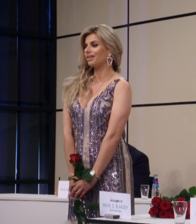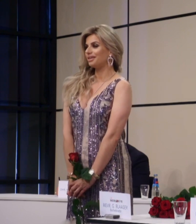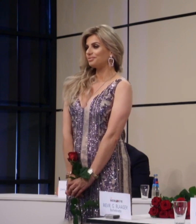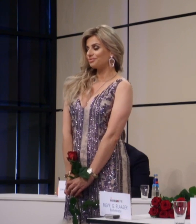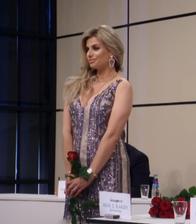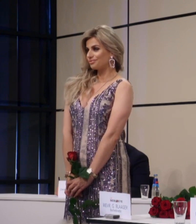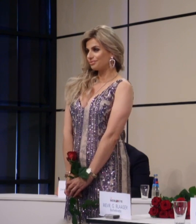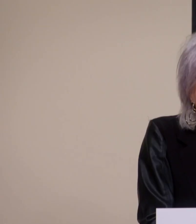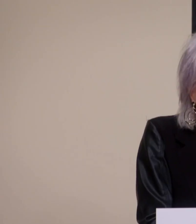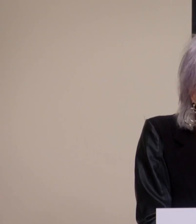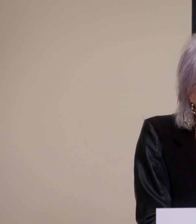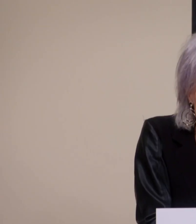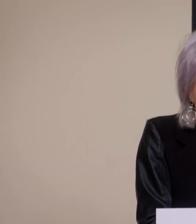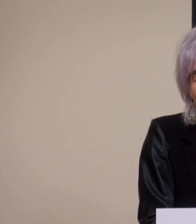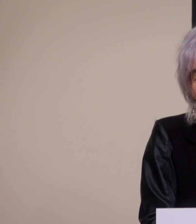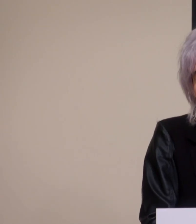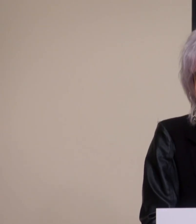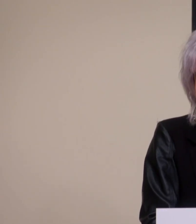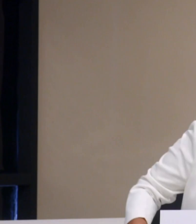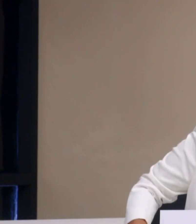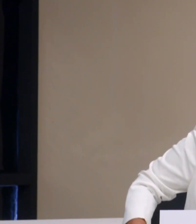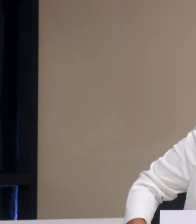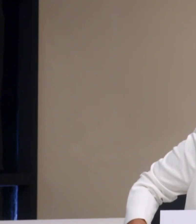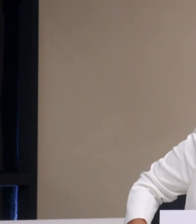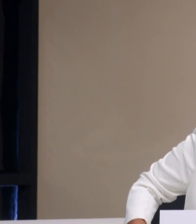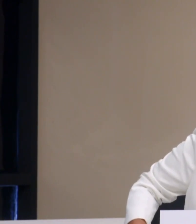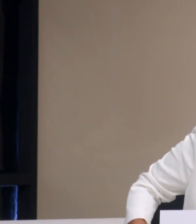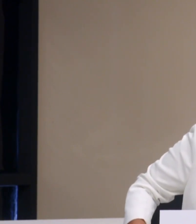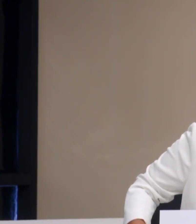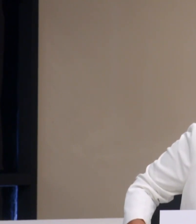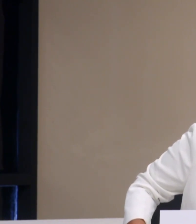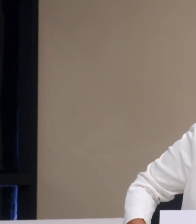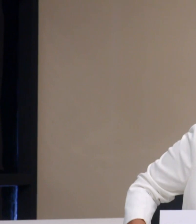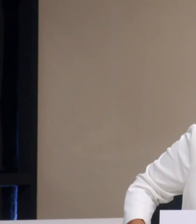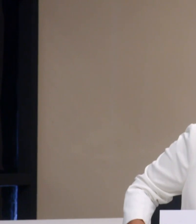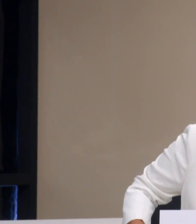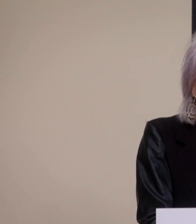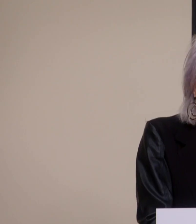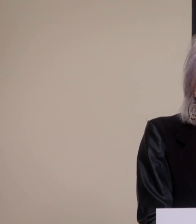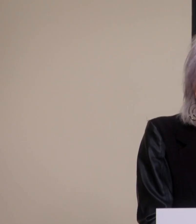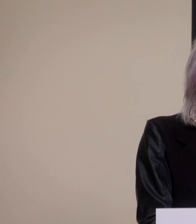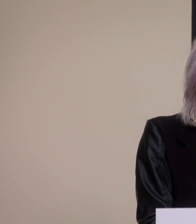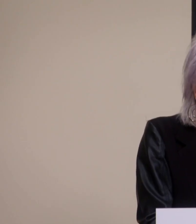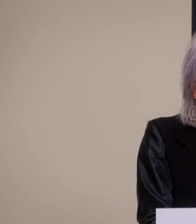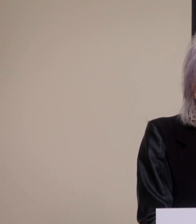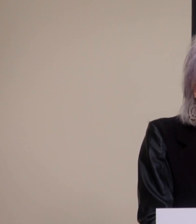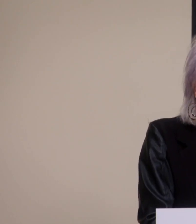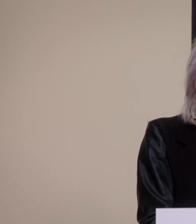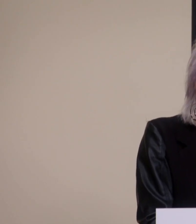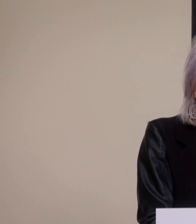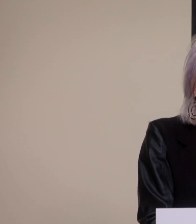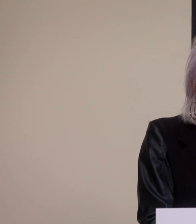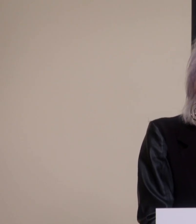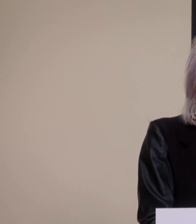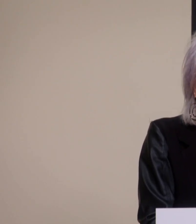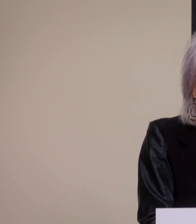Hallo, ik ben Marian Koopmans. U bent natuurlijk ook expert op televisiegebied. Nou, ik ben viroloog. En ik heb net zo